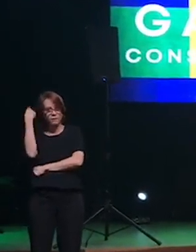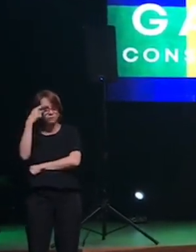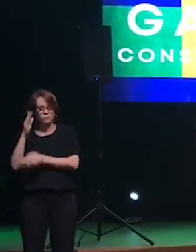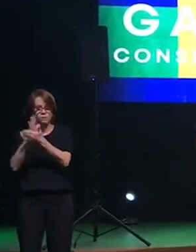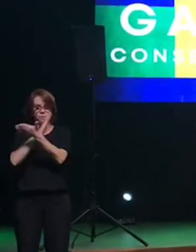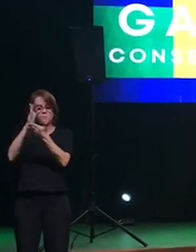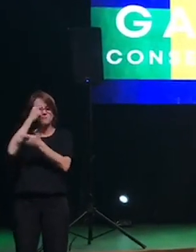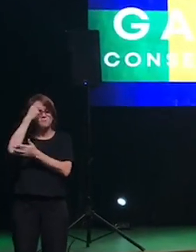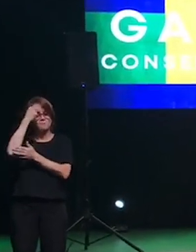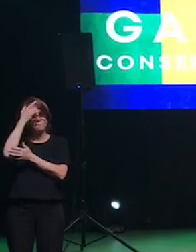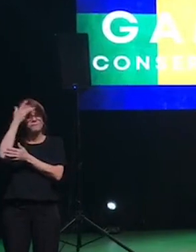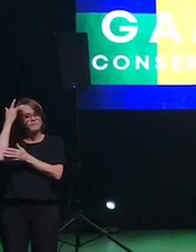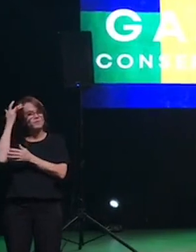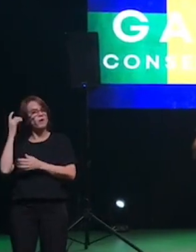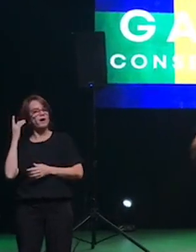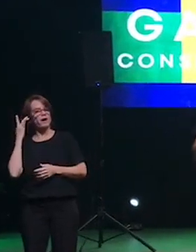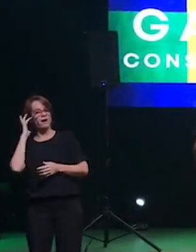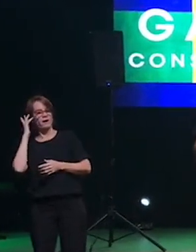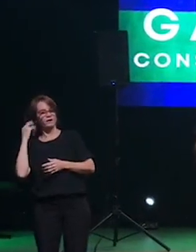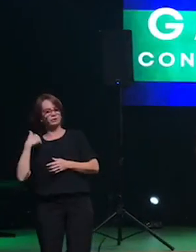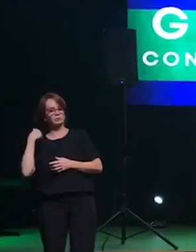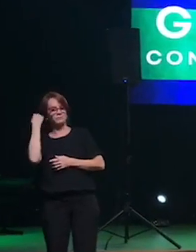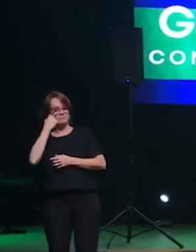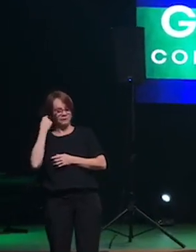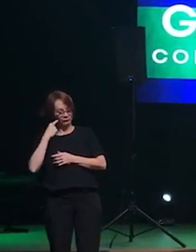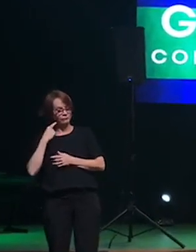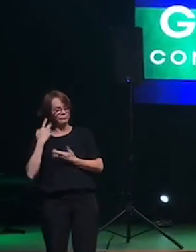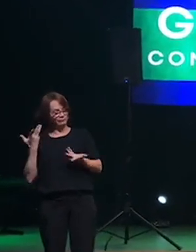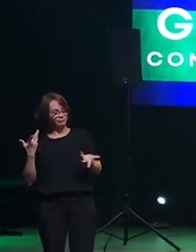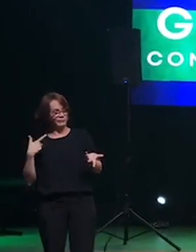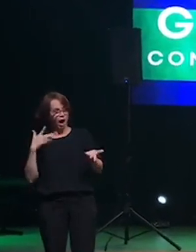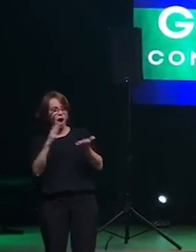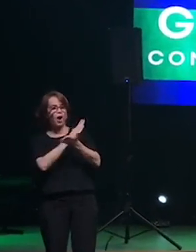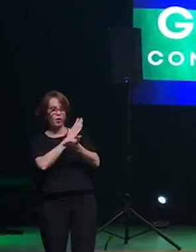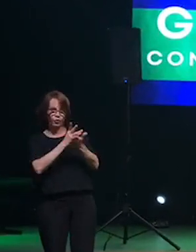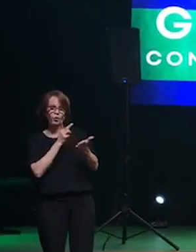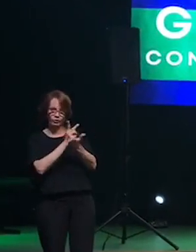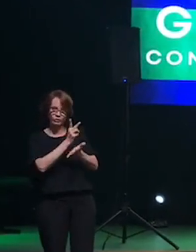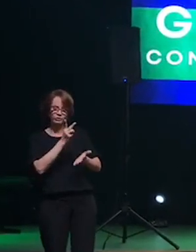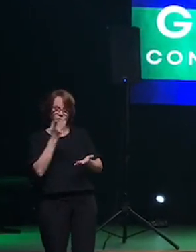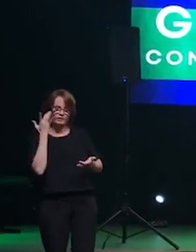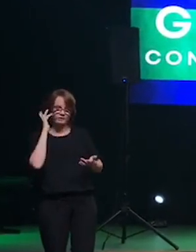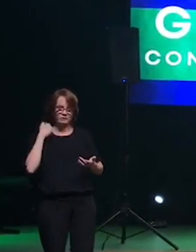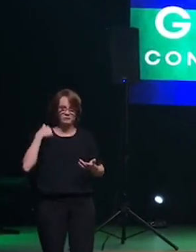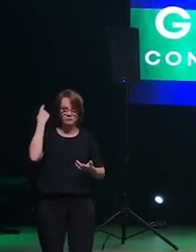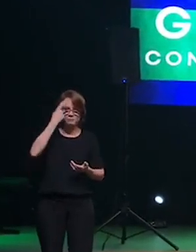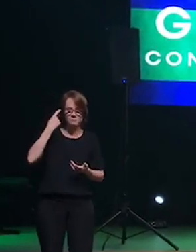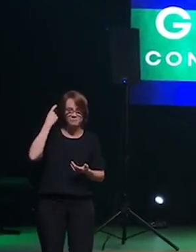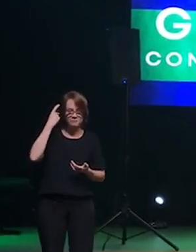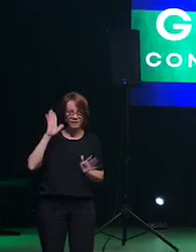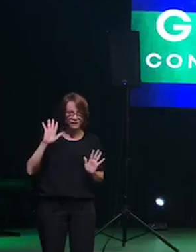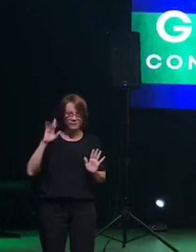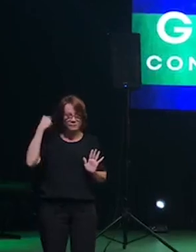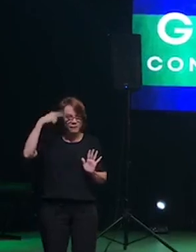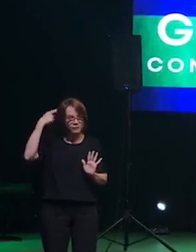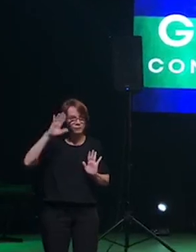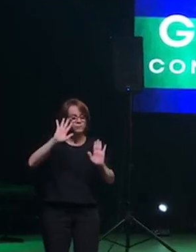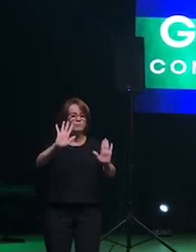continuam achando, mas já tem uns que acreditam quando eu digo que é melhor uma reunião pequena do que uma reunião